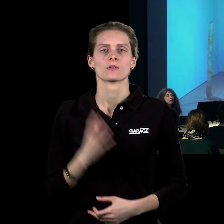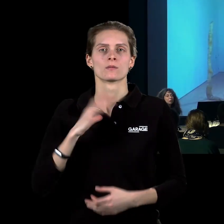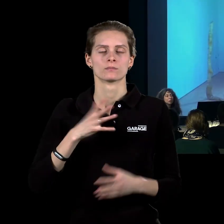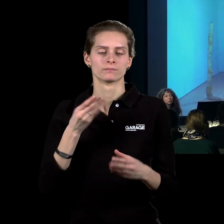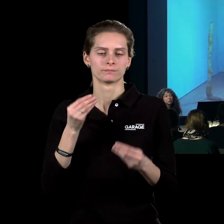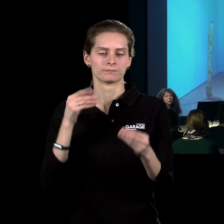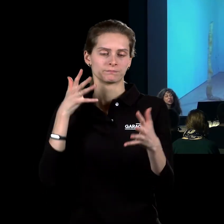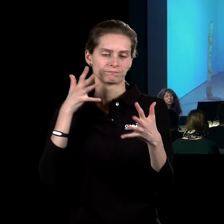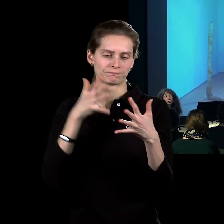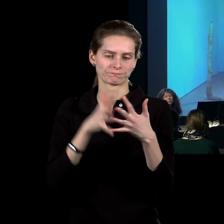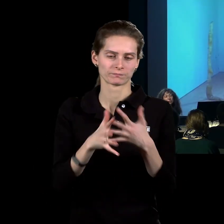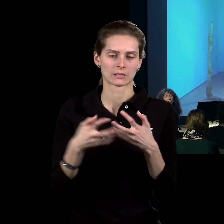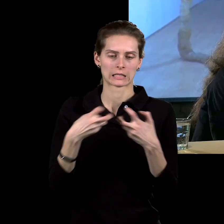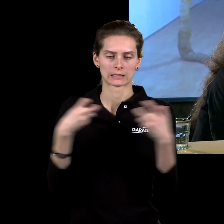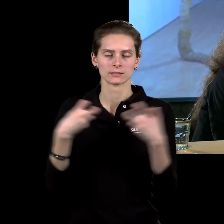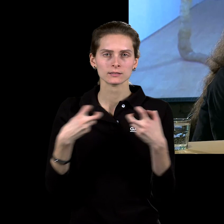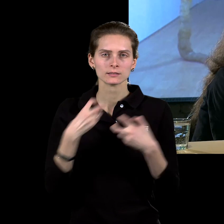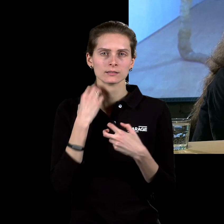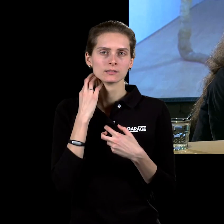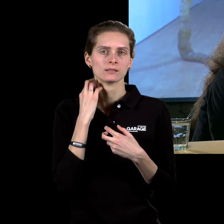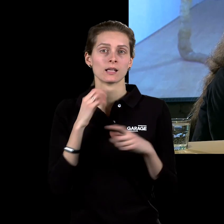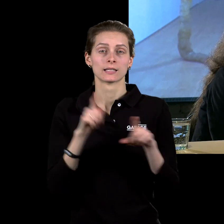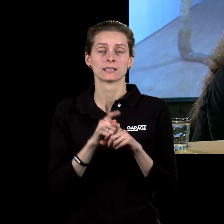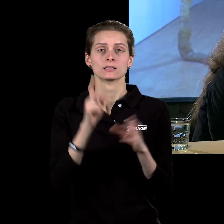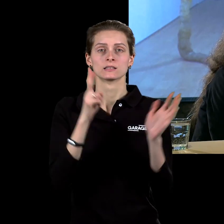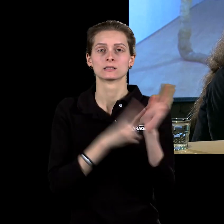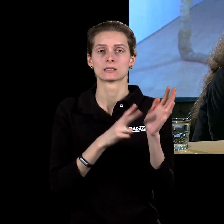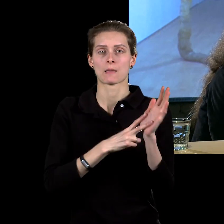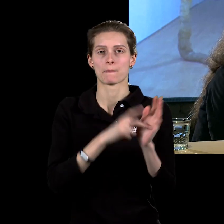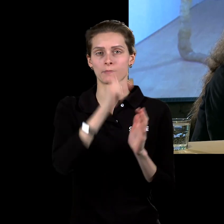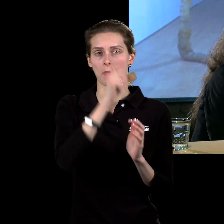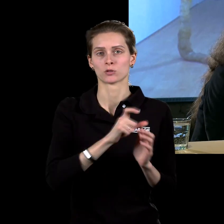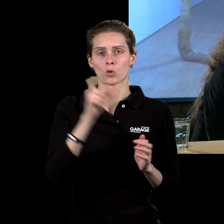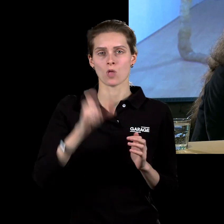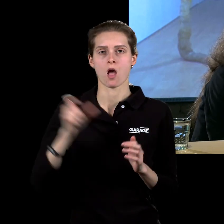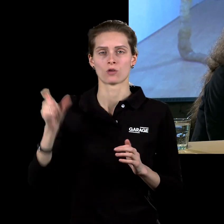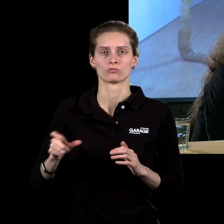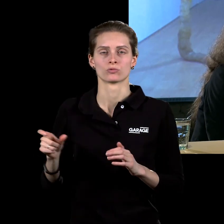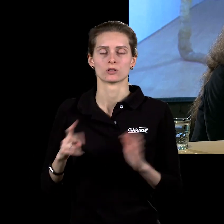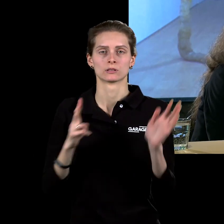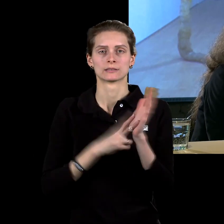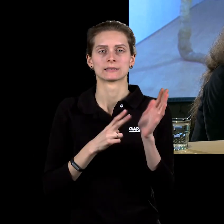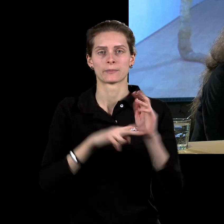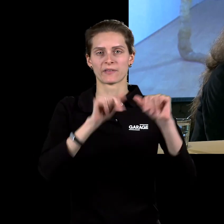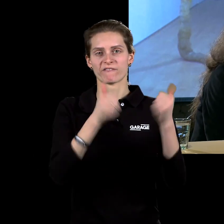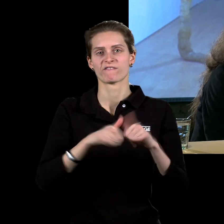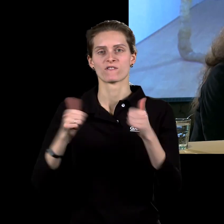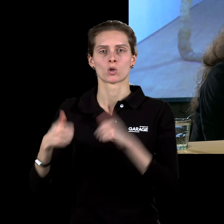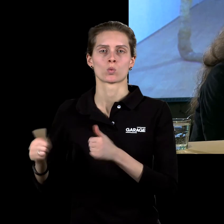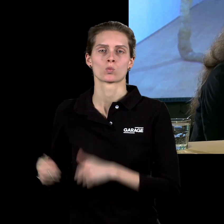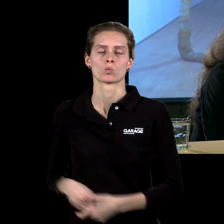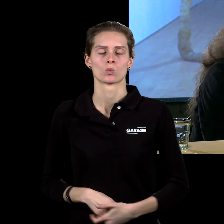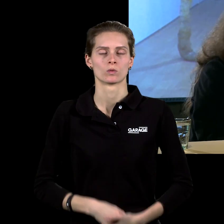Вот такие вот 7 персонажей, да, которые совсем каких-то фигур, как бы, которые явно,